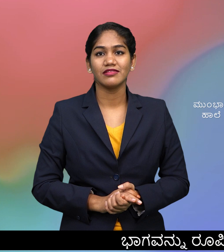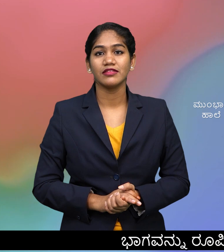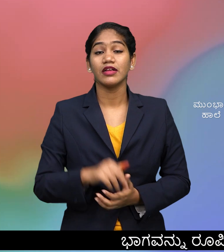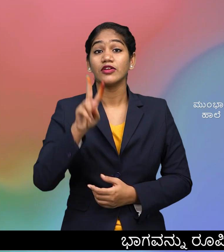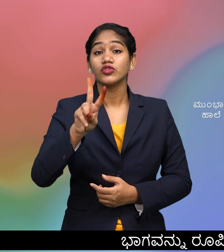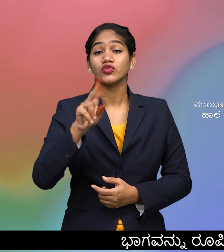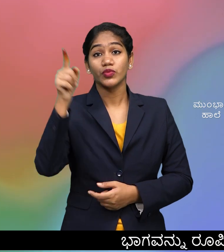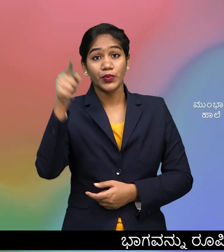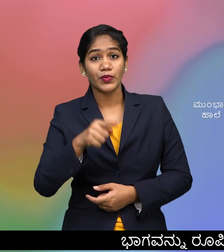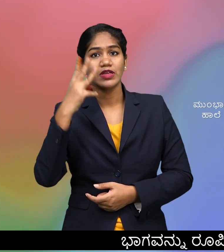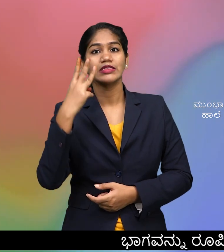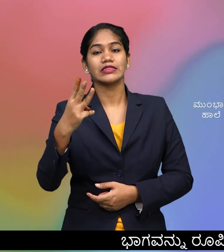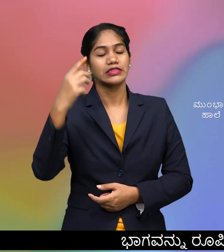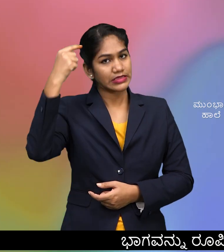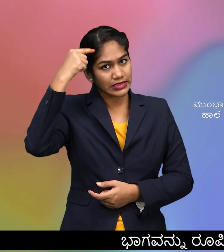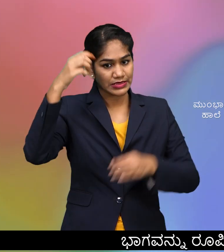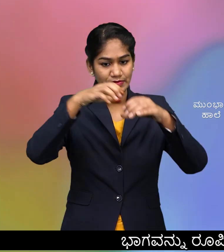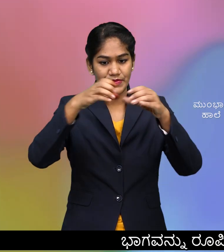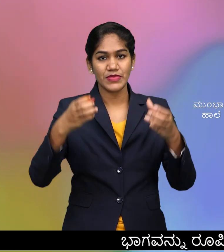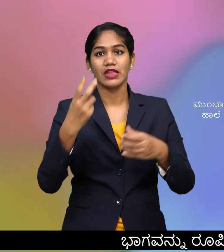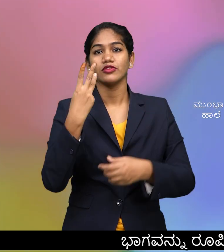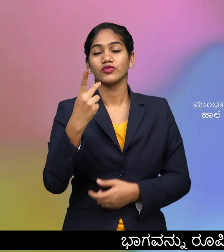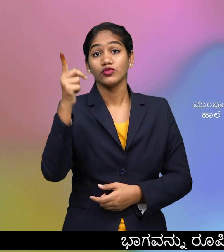ಭಾಗವನ್ನು ರೂಪಿಸುವ ದೊಡ್ಡ ಭಾಗವಾಗಿದೆ.